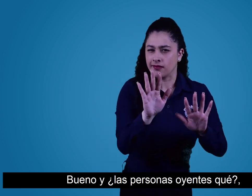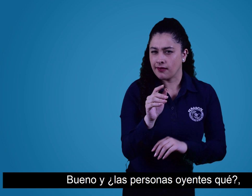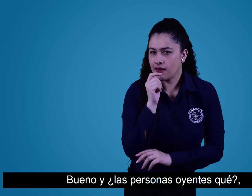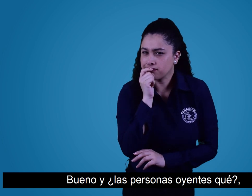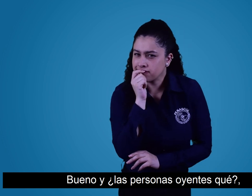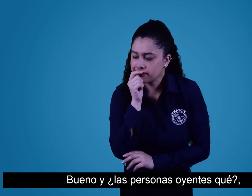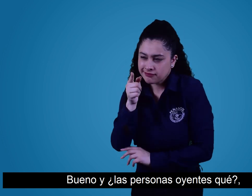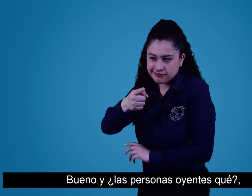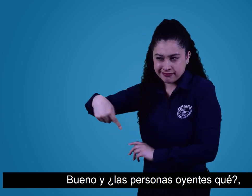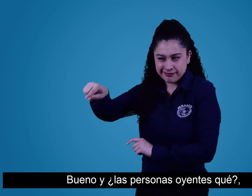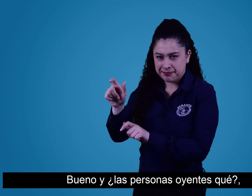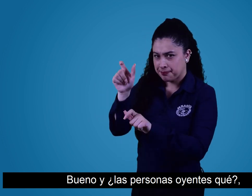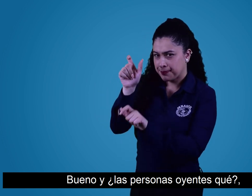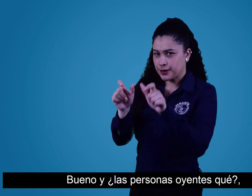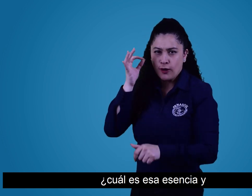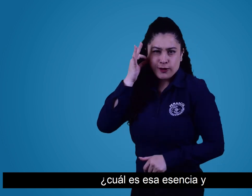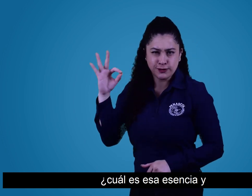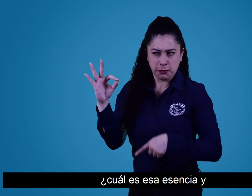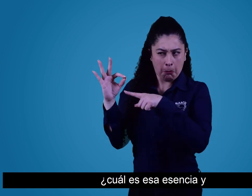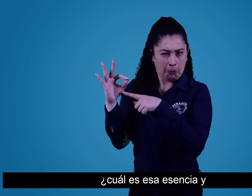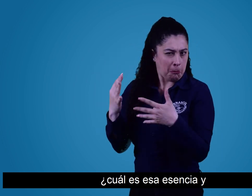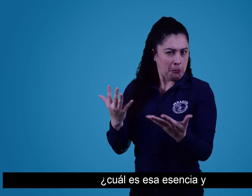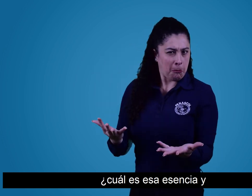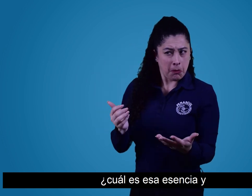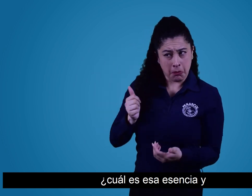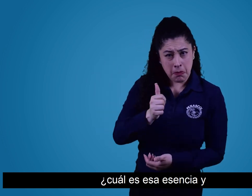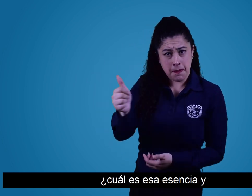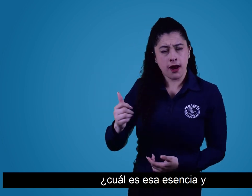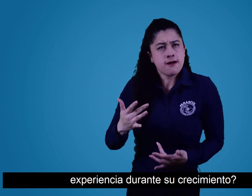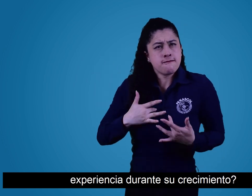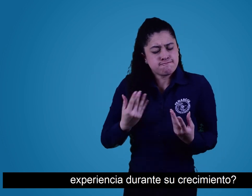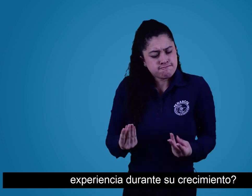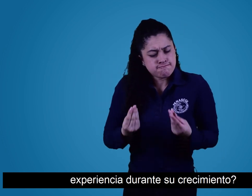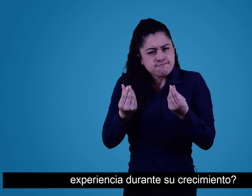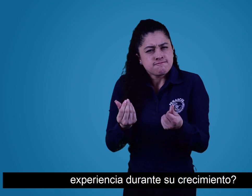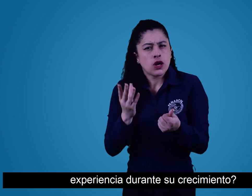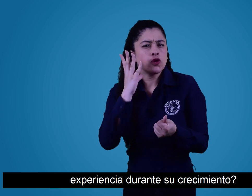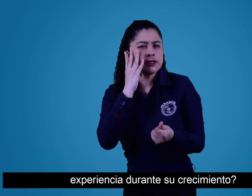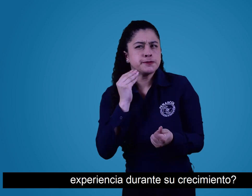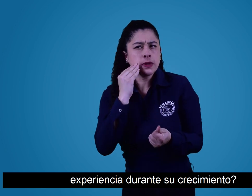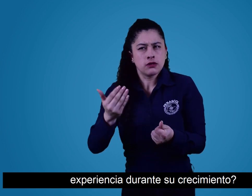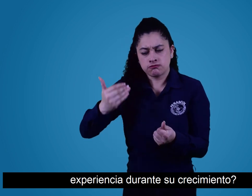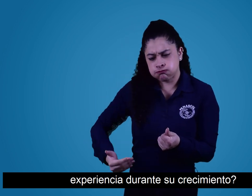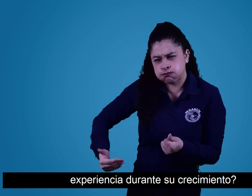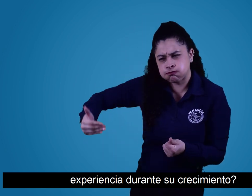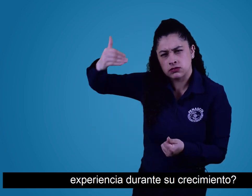¿y las personas oyentes qué? ¿Cuál es esa esencia y experiencia durante su crecimiento?